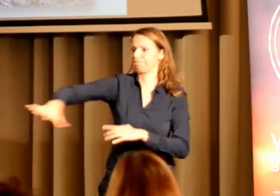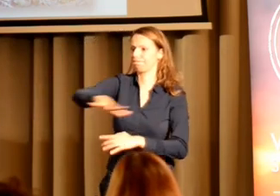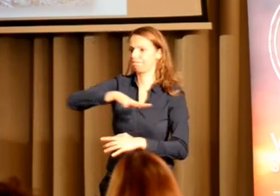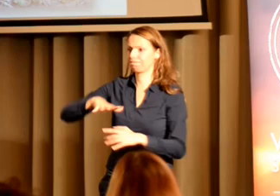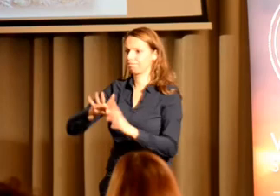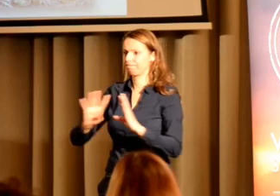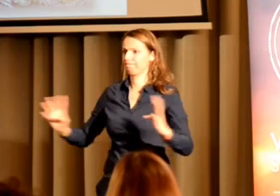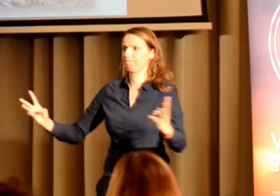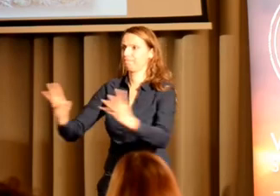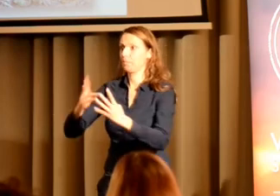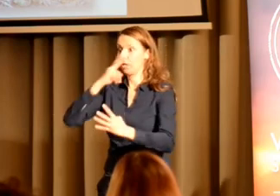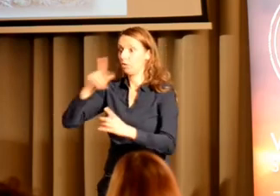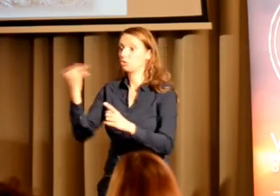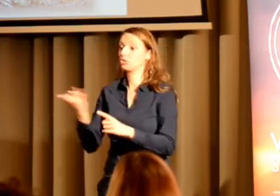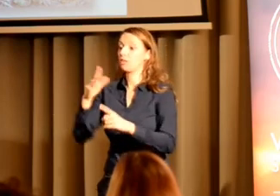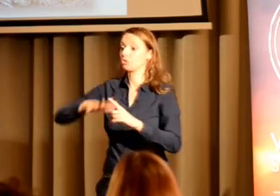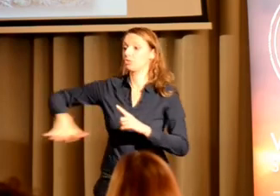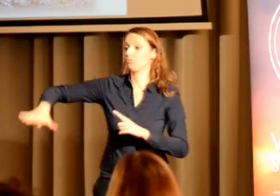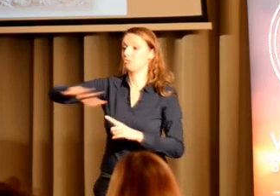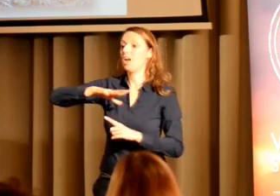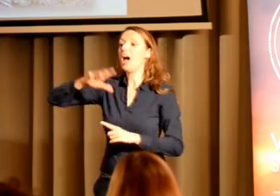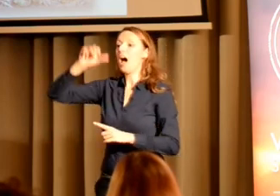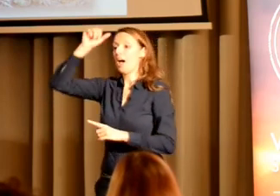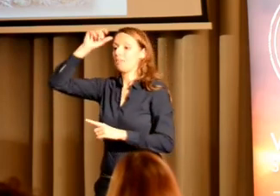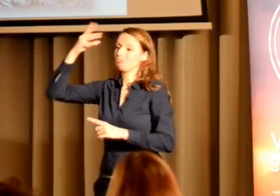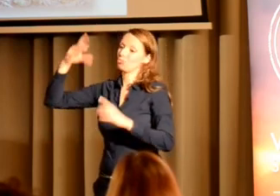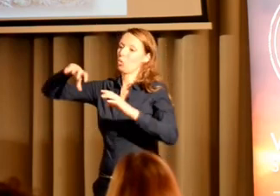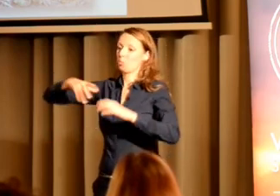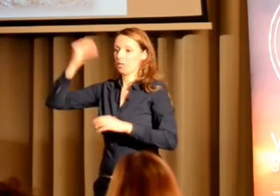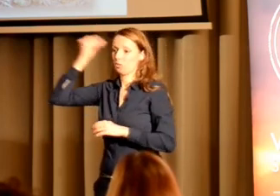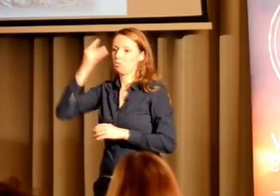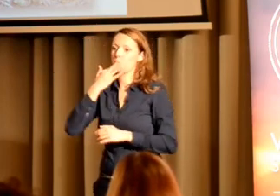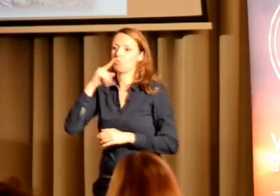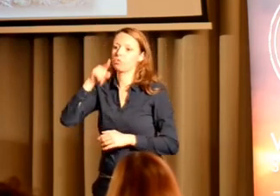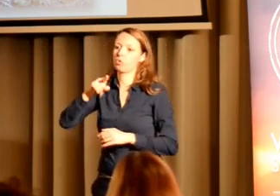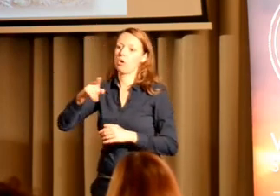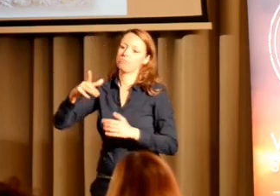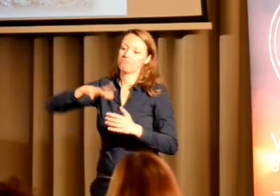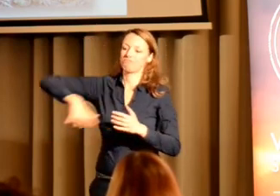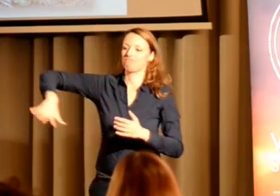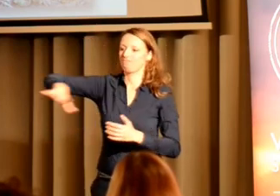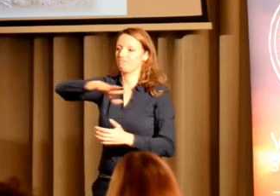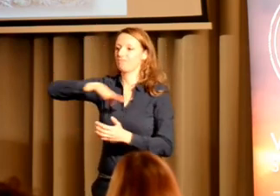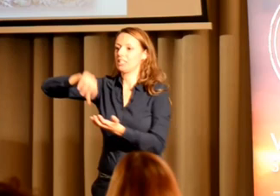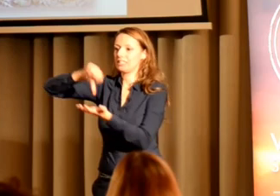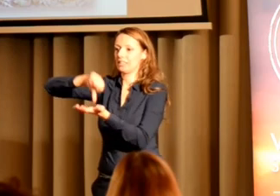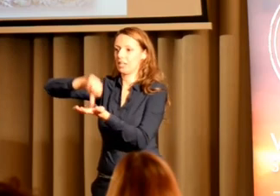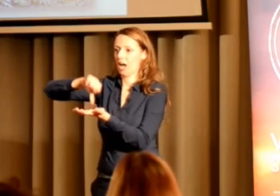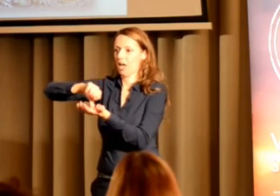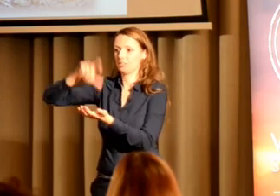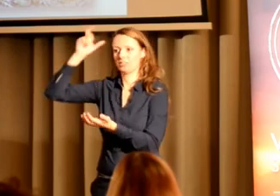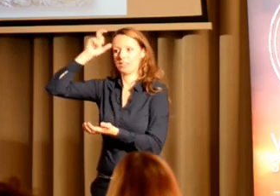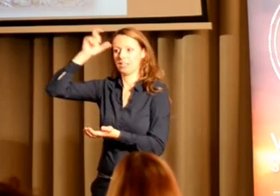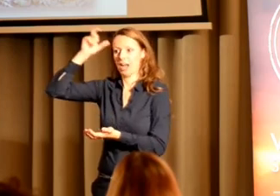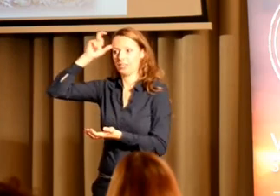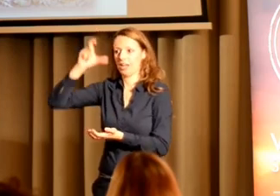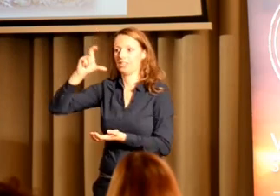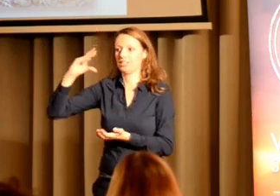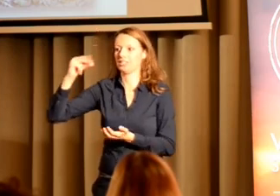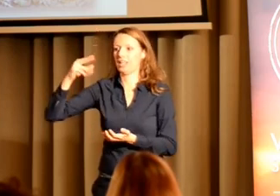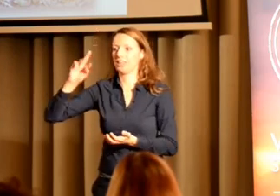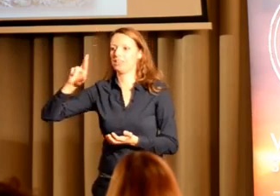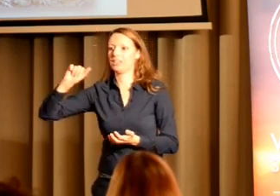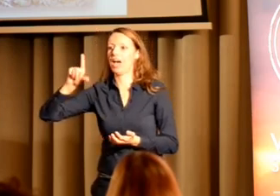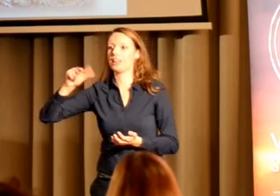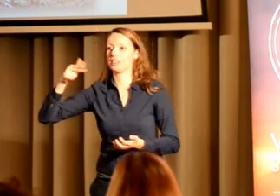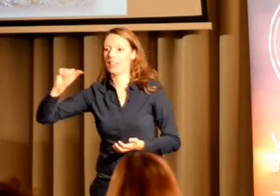taka strefa, którą naukowcy nazywają strefa centralna, co świadczy o niebywałej fantazji naukowców w nazywaniu różnych stref. Więc